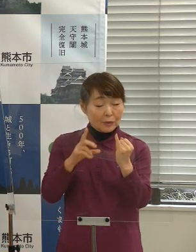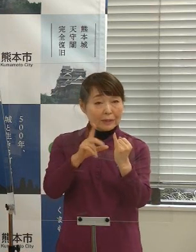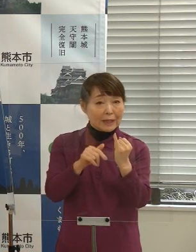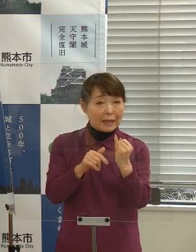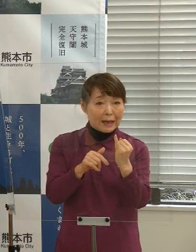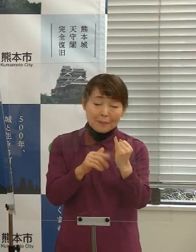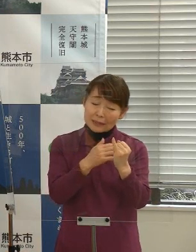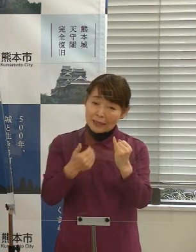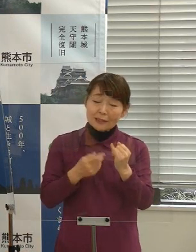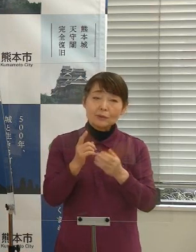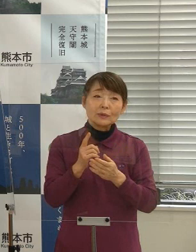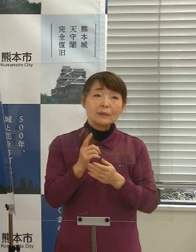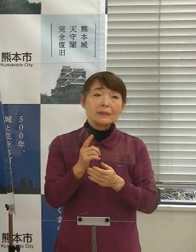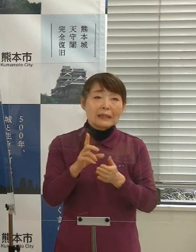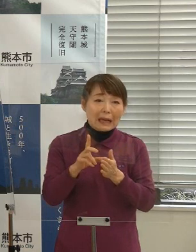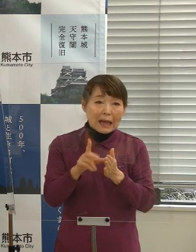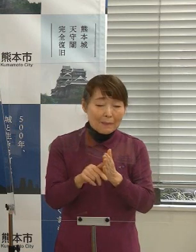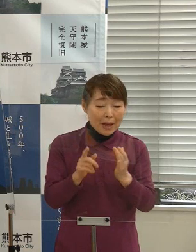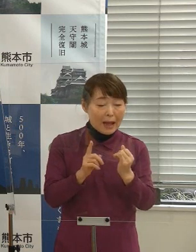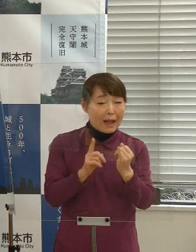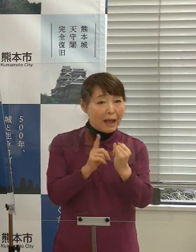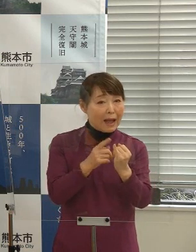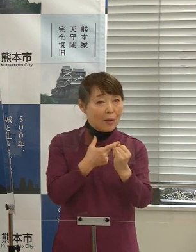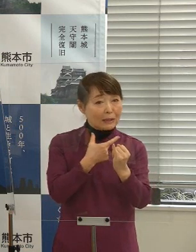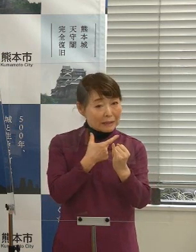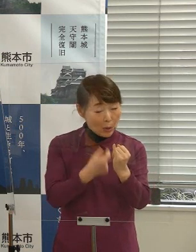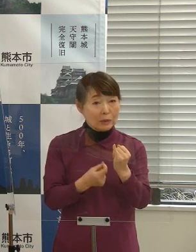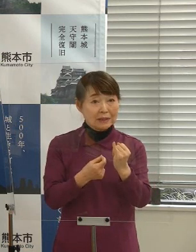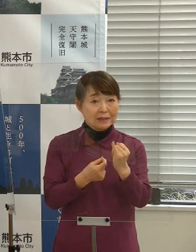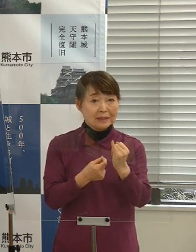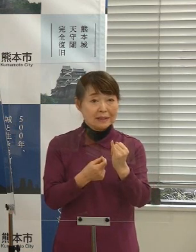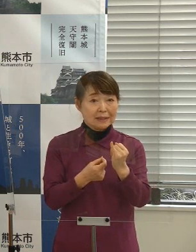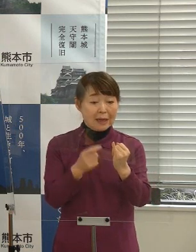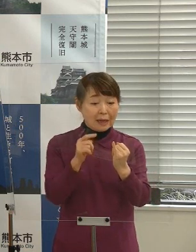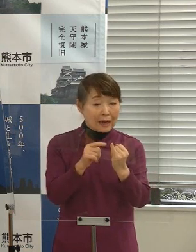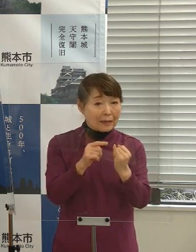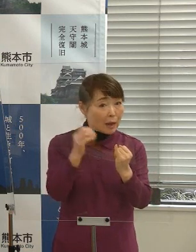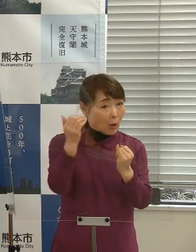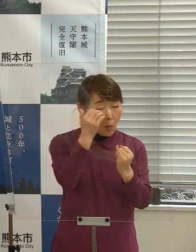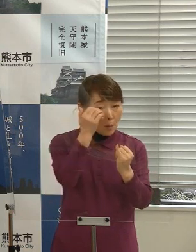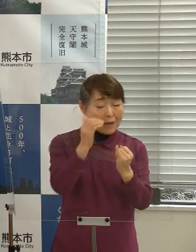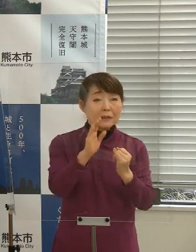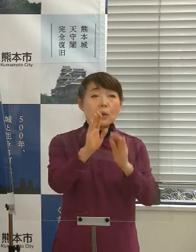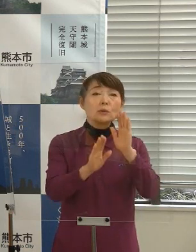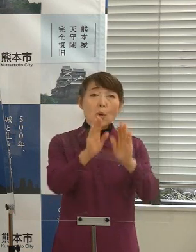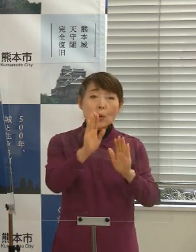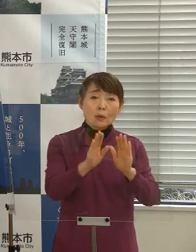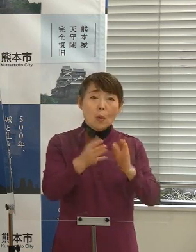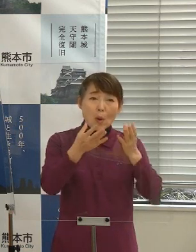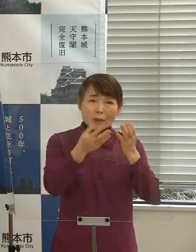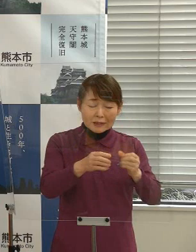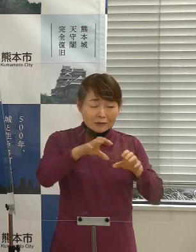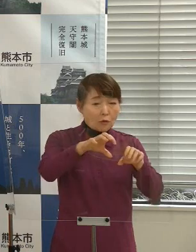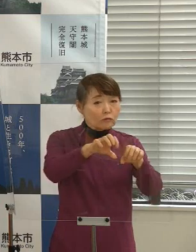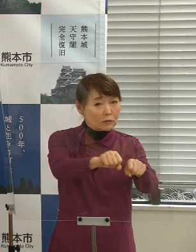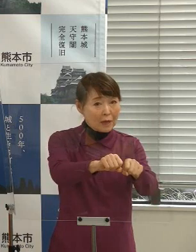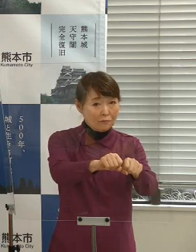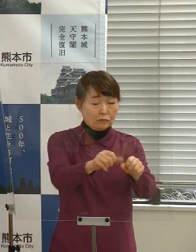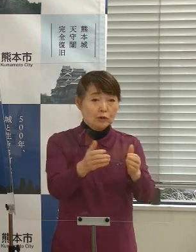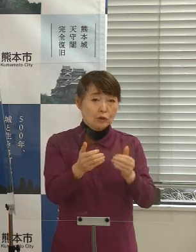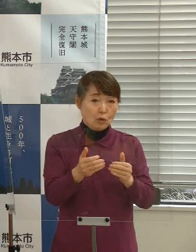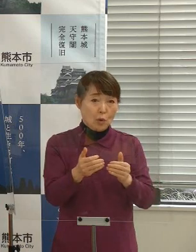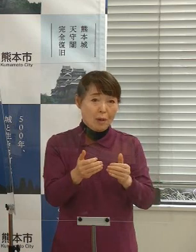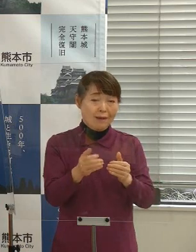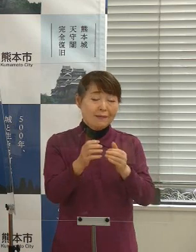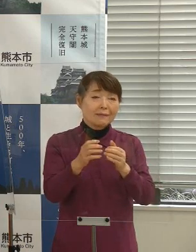ないかということでですね、そういったお困りの状況を我々も正確につかまないと、逆に言えば国に対して具